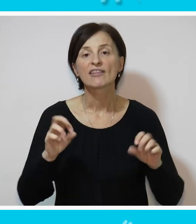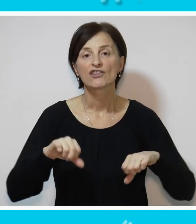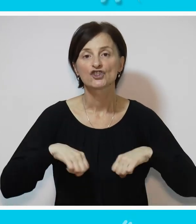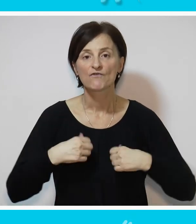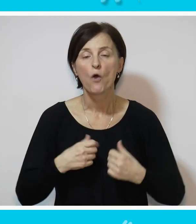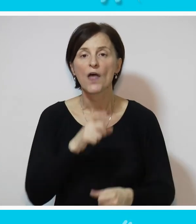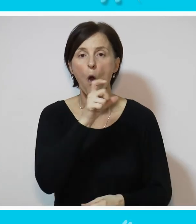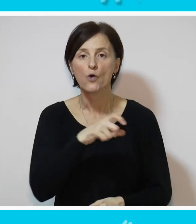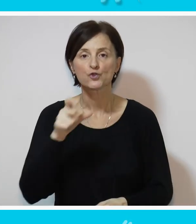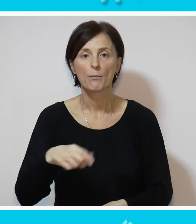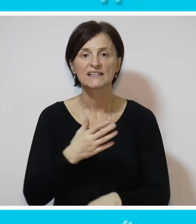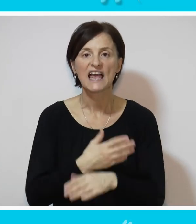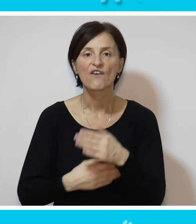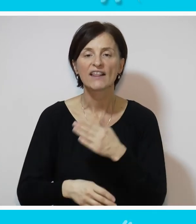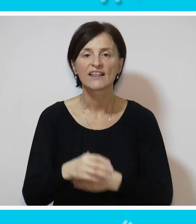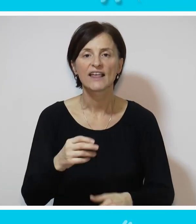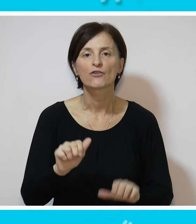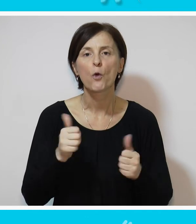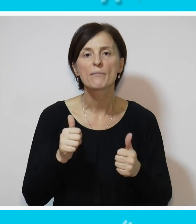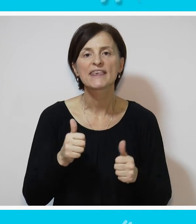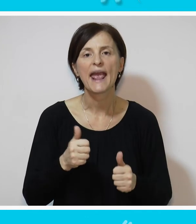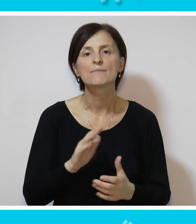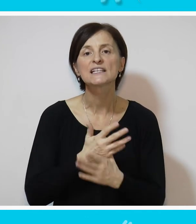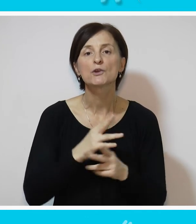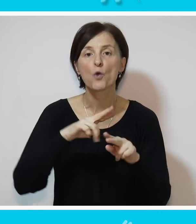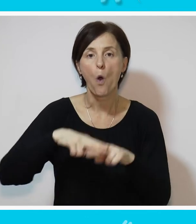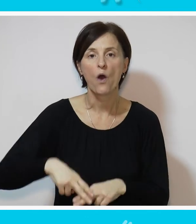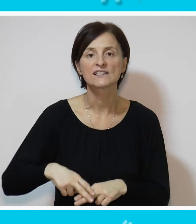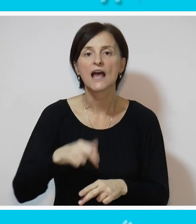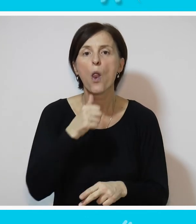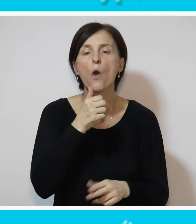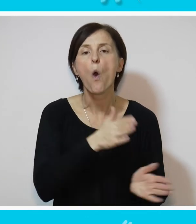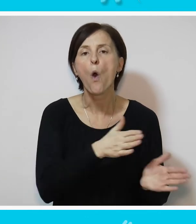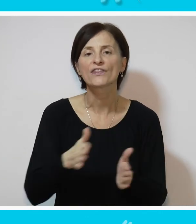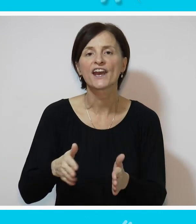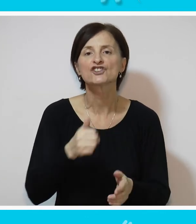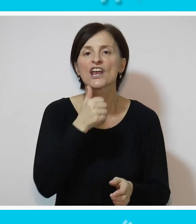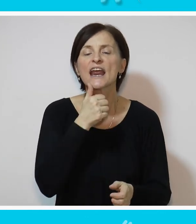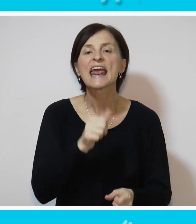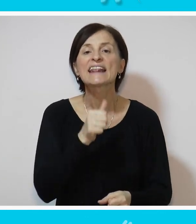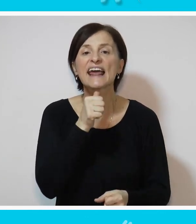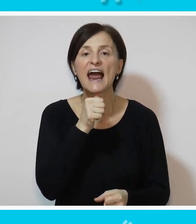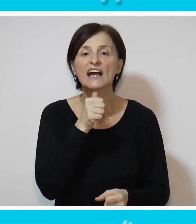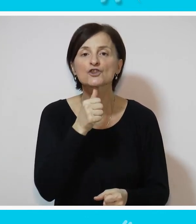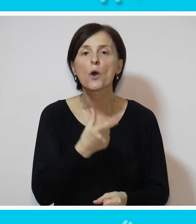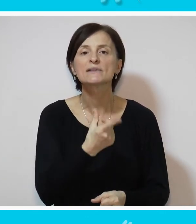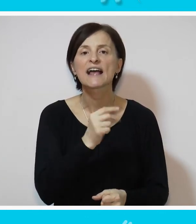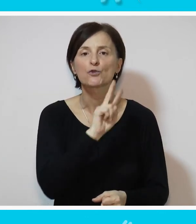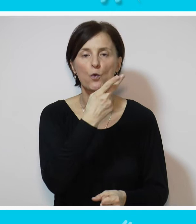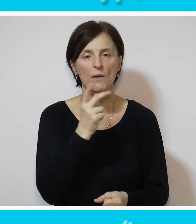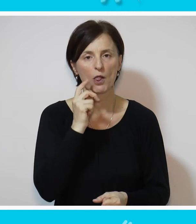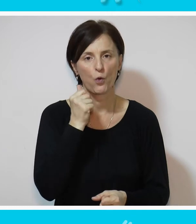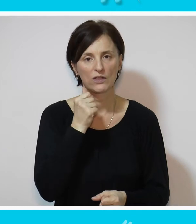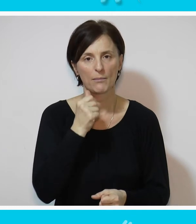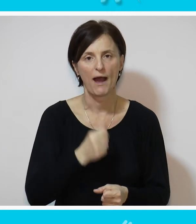Kvalitet života osoba sa invaliditetom je, između ostalog, određen i interakcijom sa